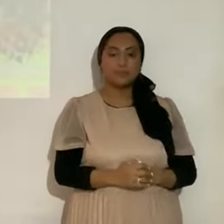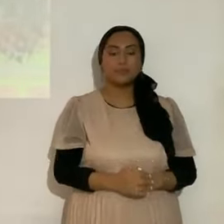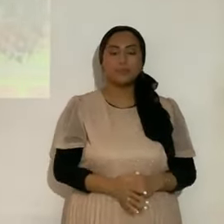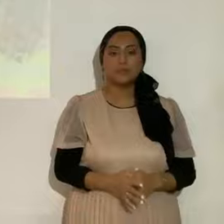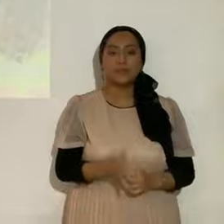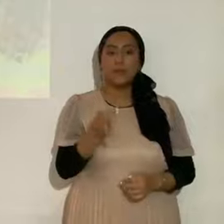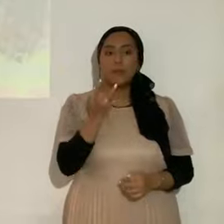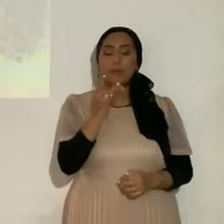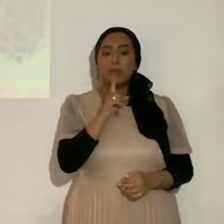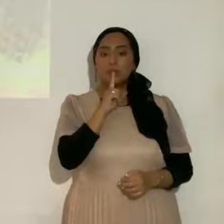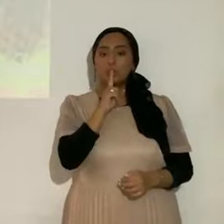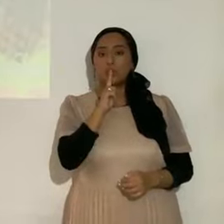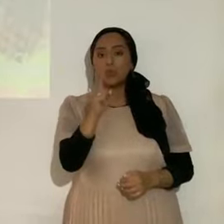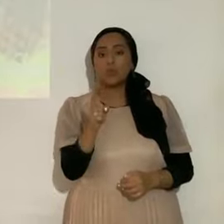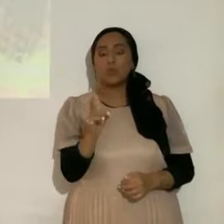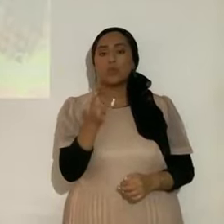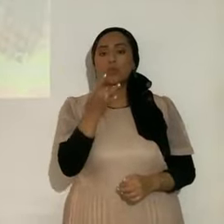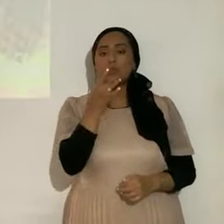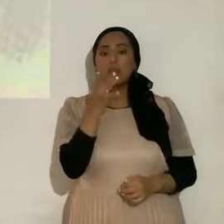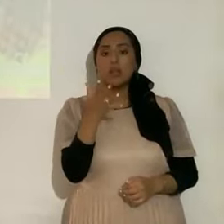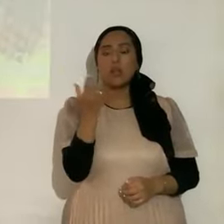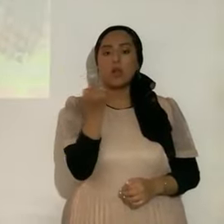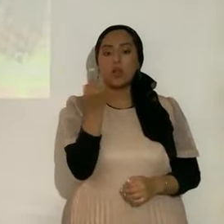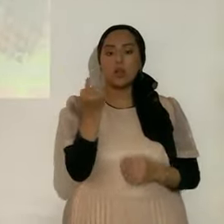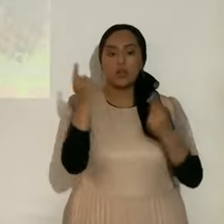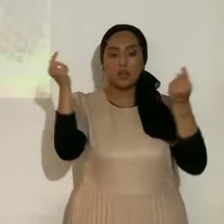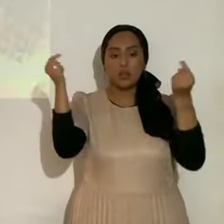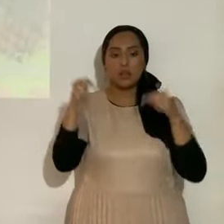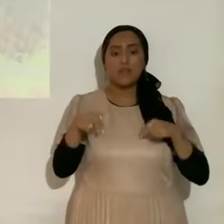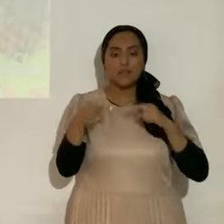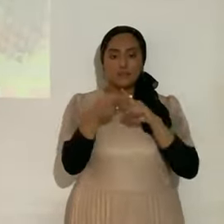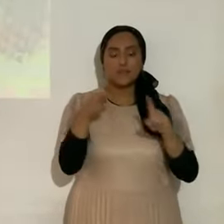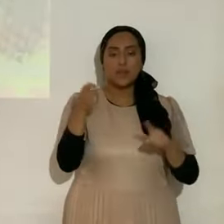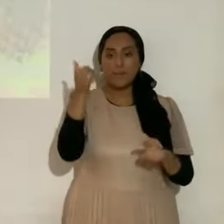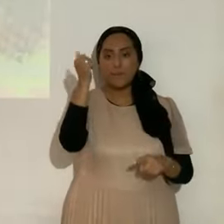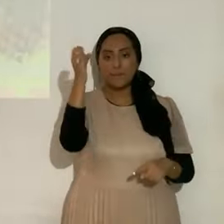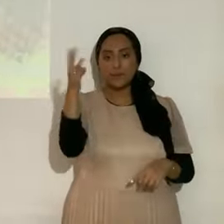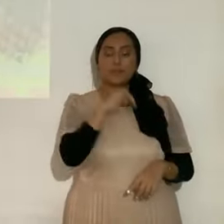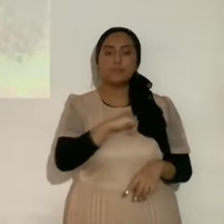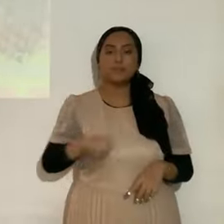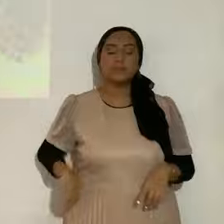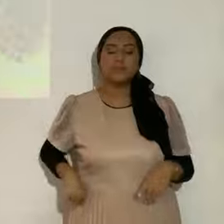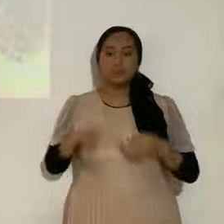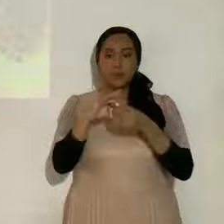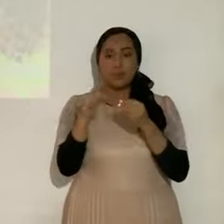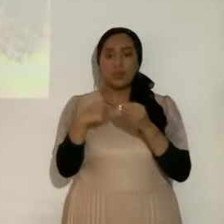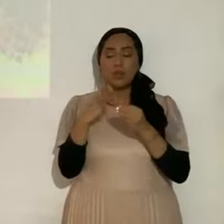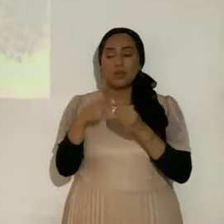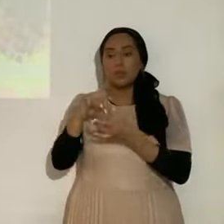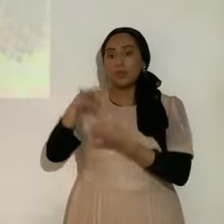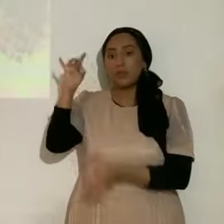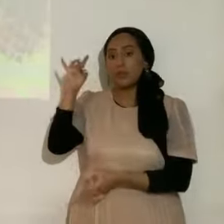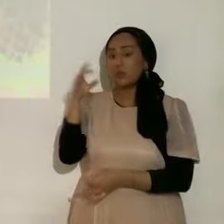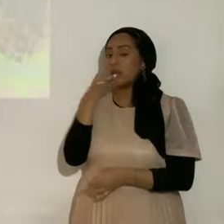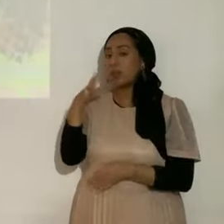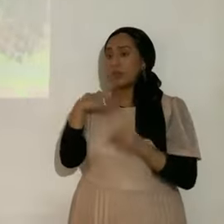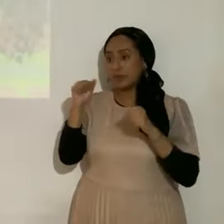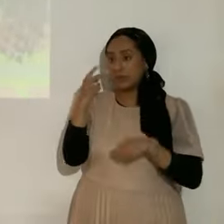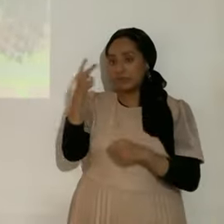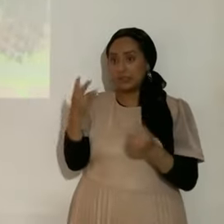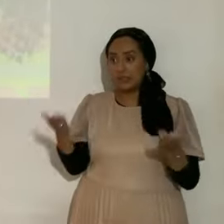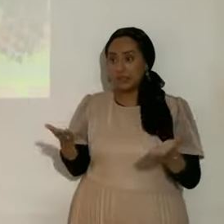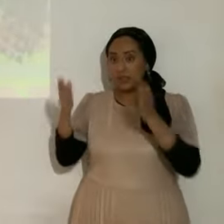luz verdadera solamente viene de Yahshua HaMashiach. Vamos a hablar de la luz espiritual porque podemos ver la luz